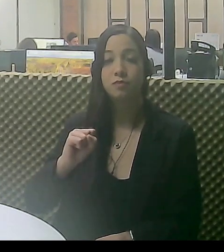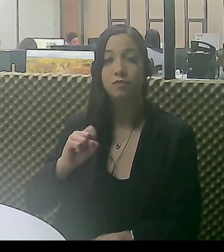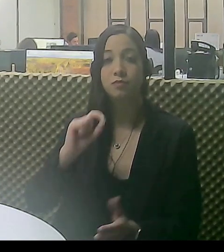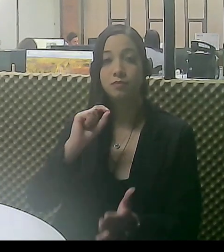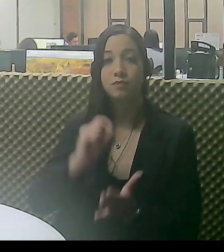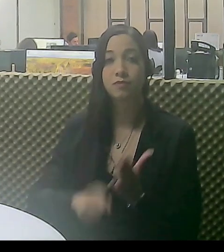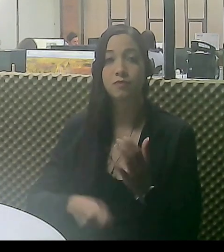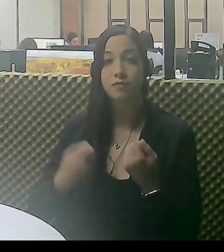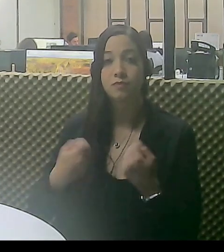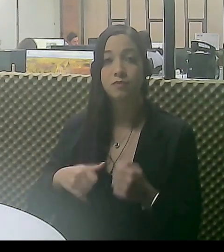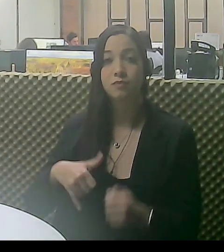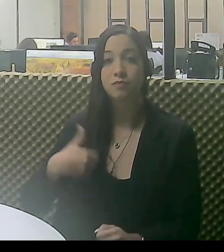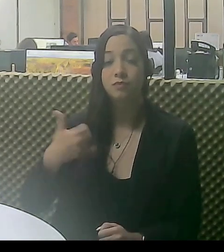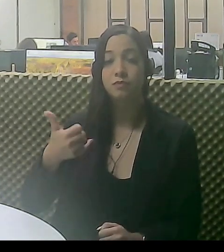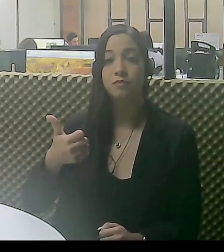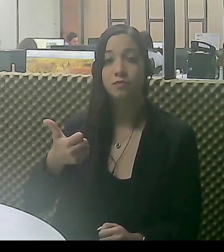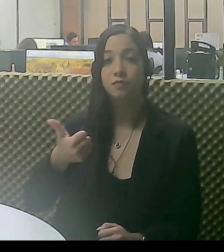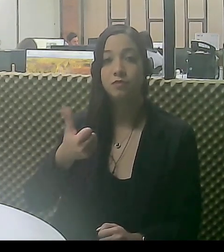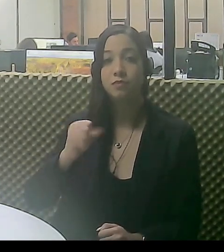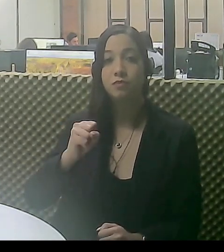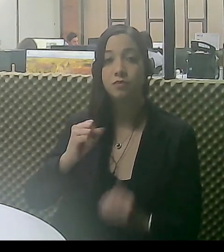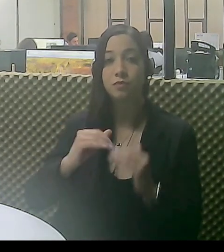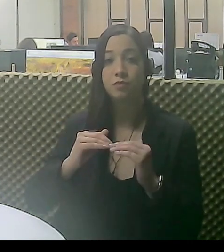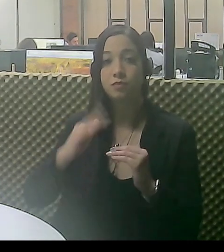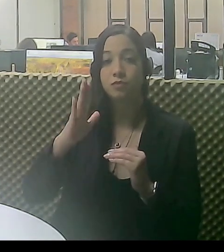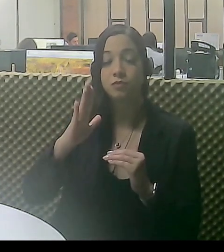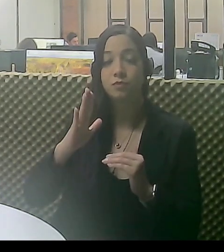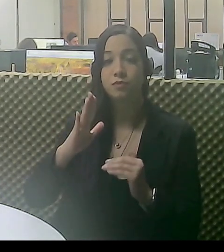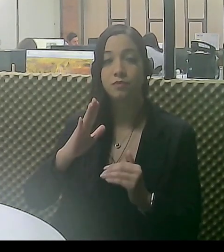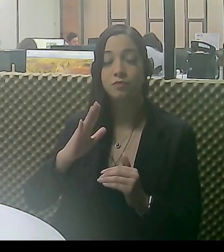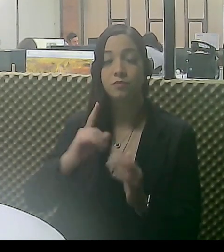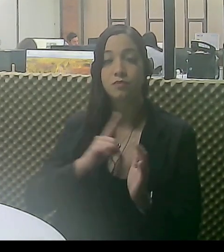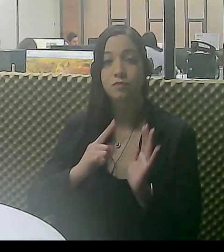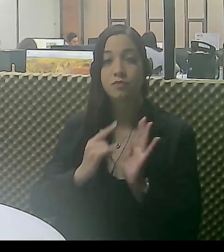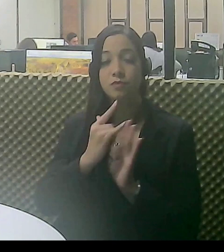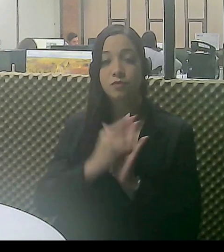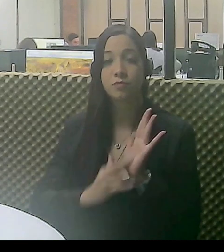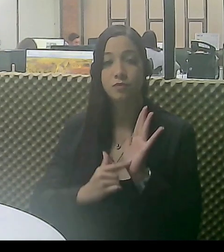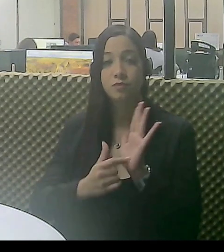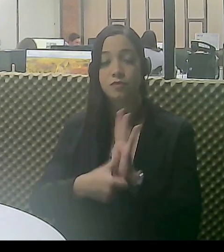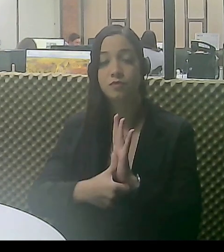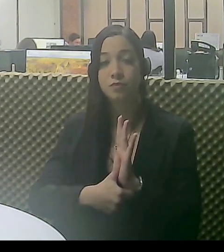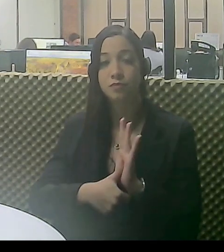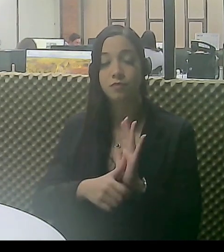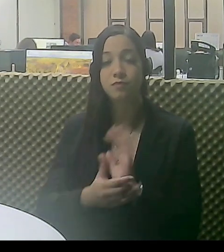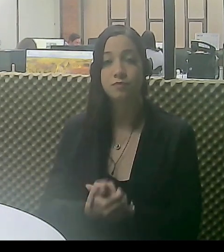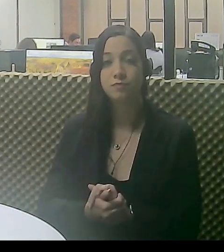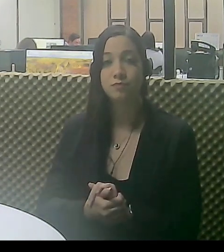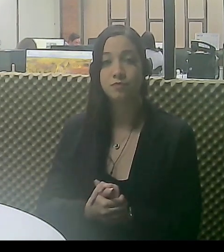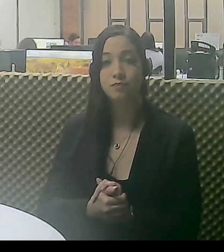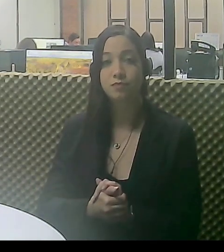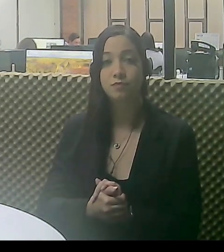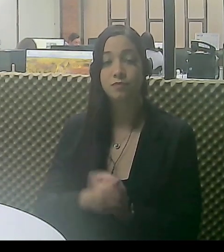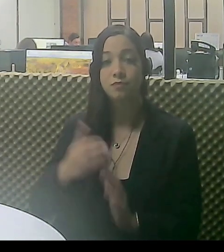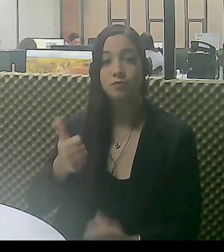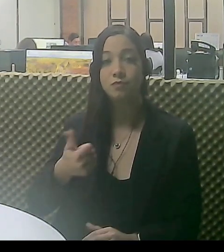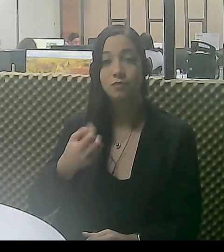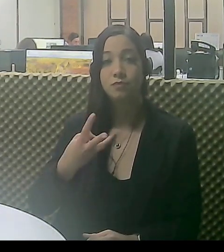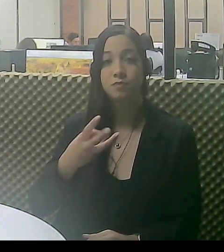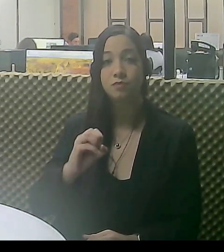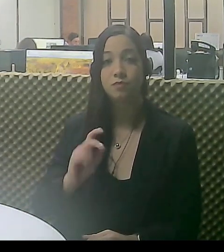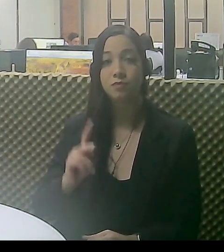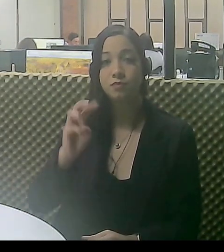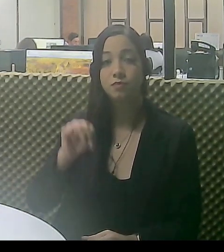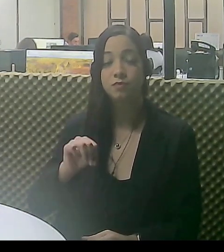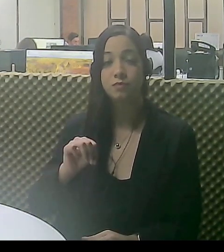se inscrever é preciso ter idade mínima de 18 anos e apresentar documento de identidade. O percurso de 130 quilômetros